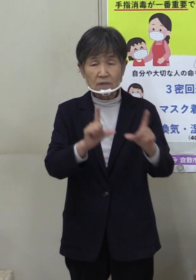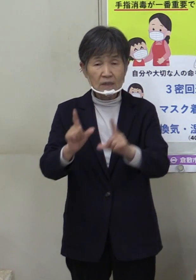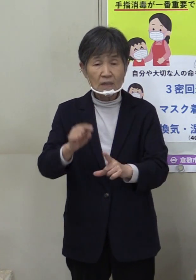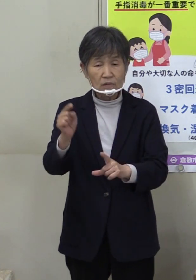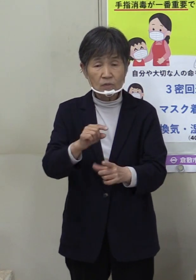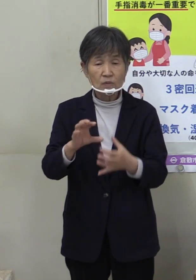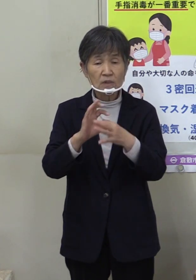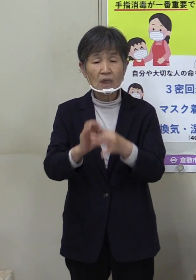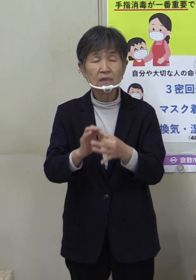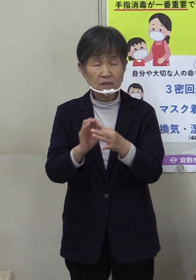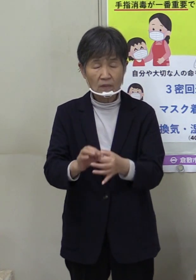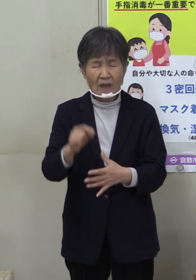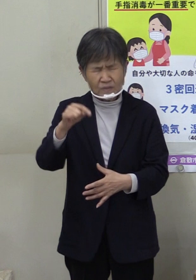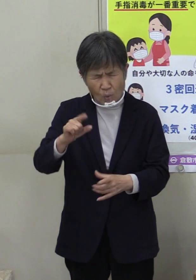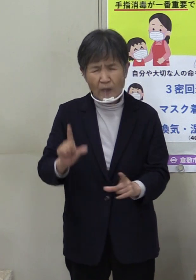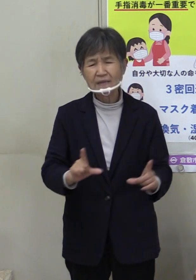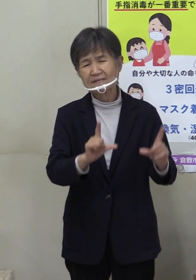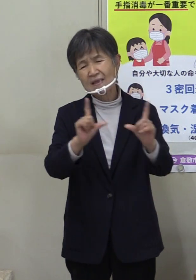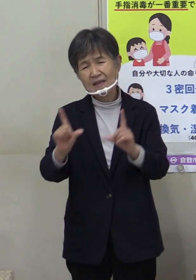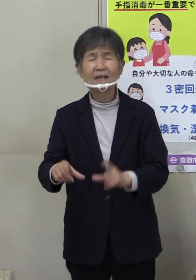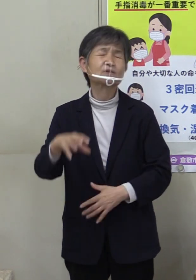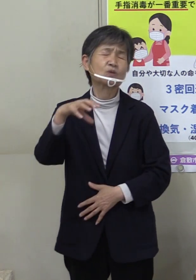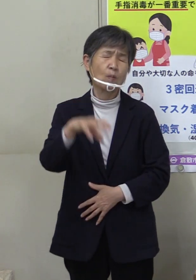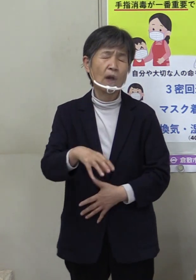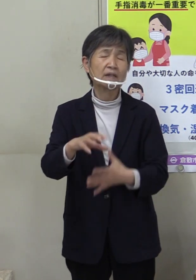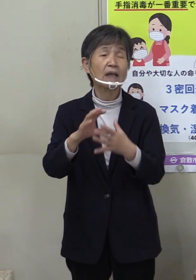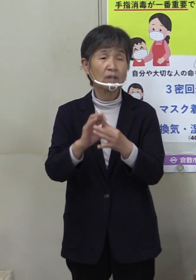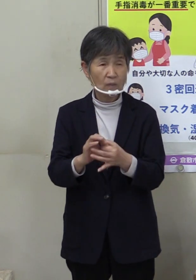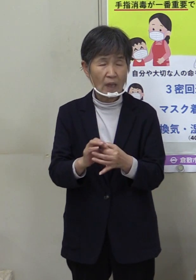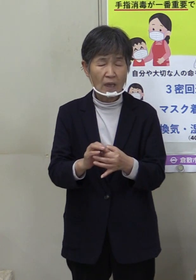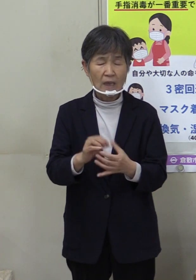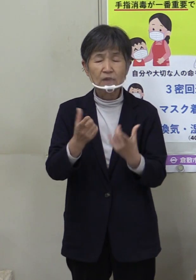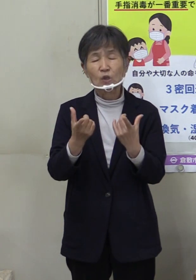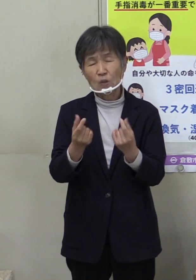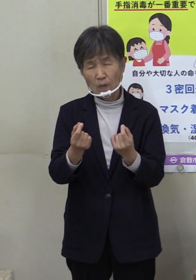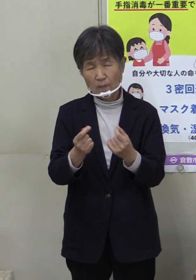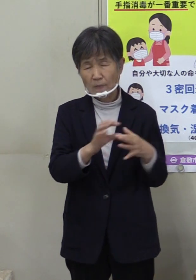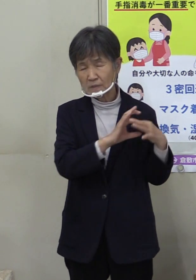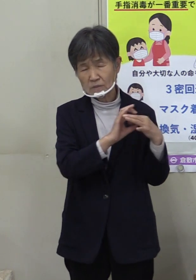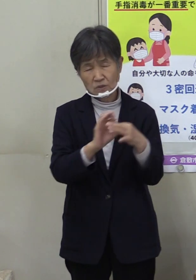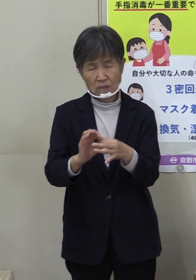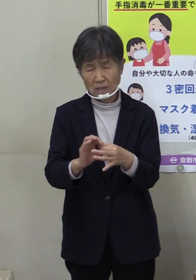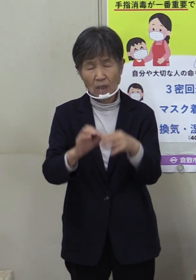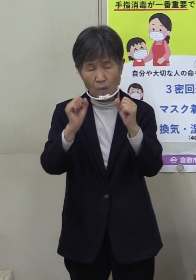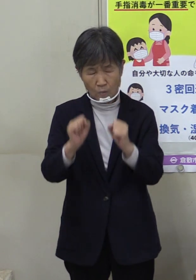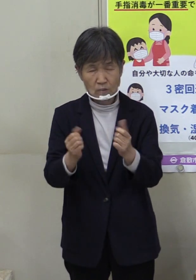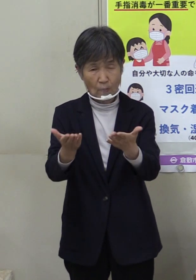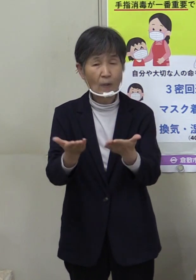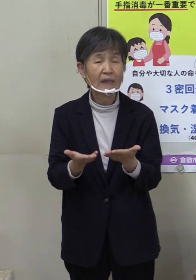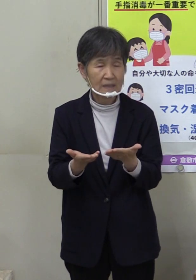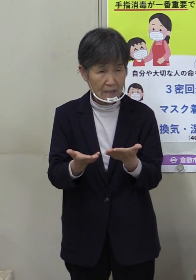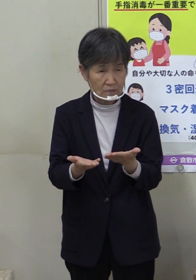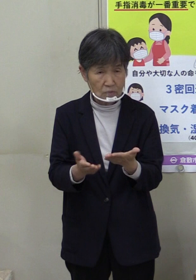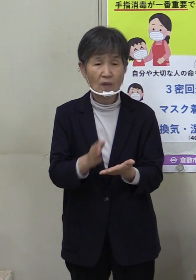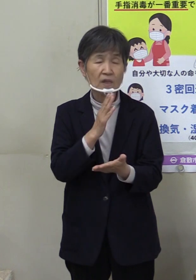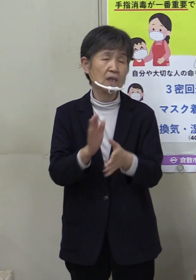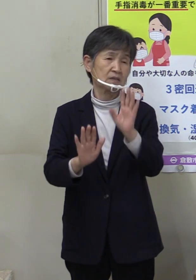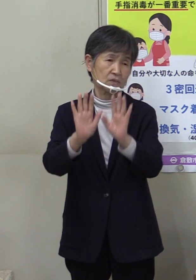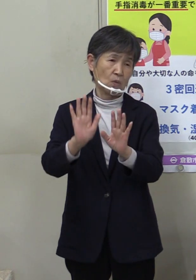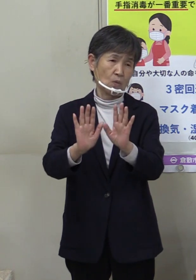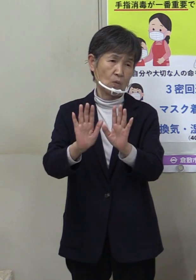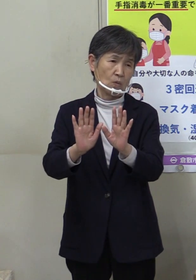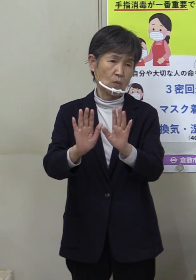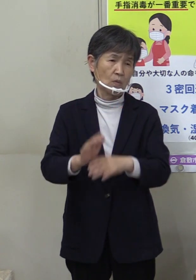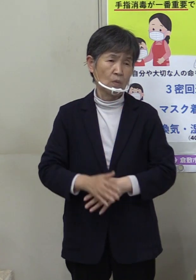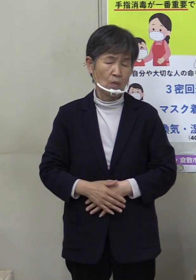関しましては、ここが生活の場でございますので、そこは継続して、していただいているというのが現状でございます。 ここ